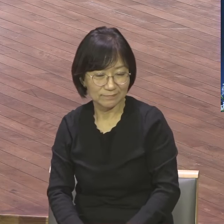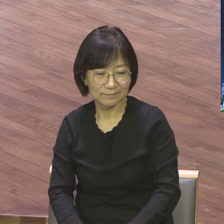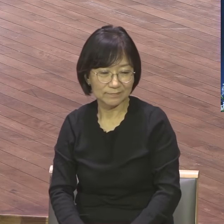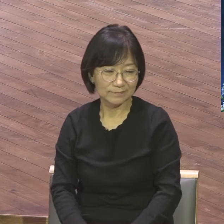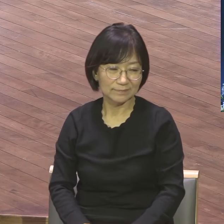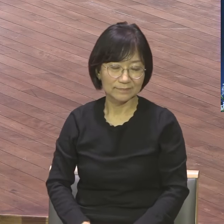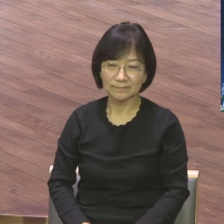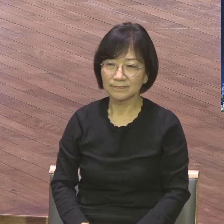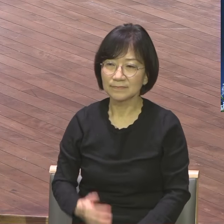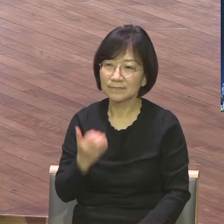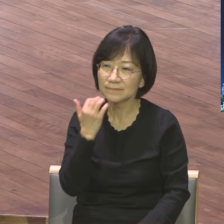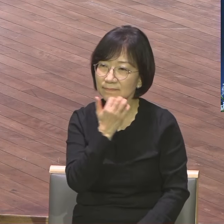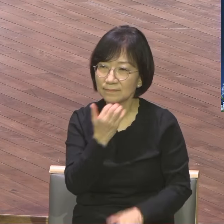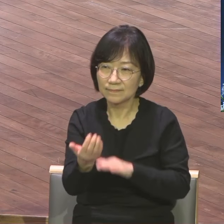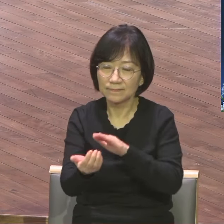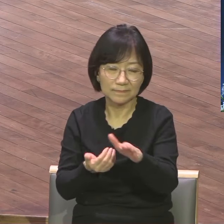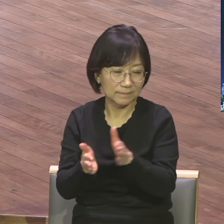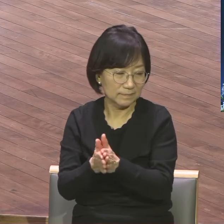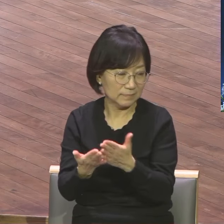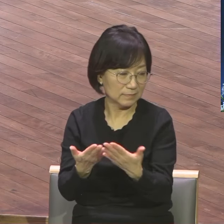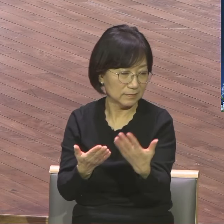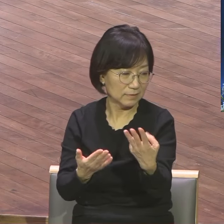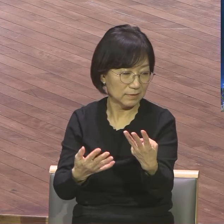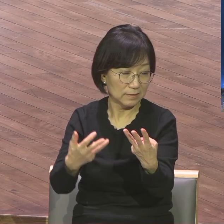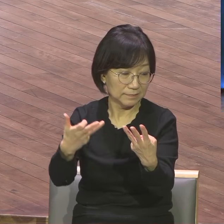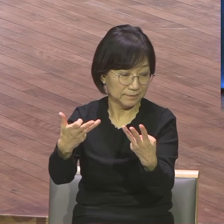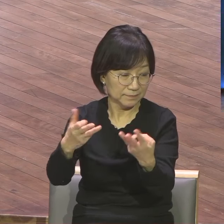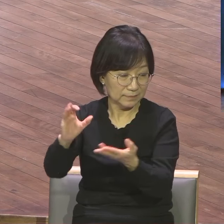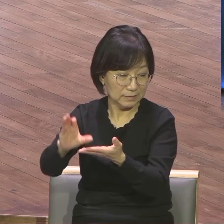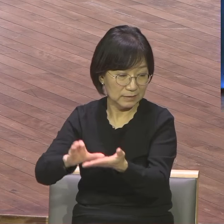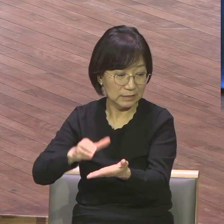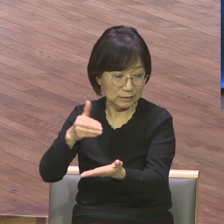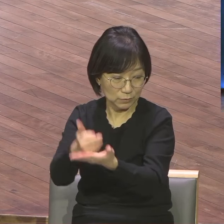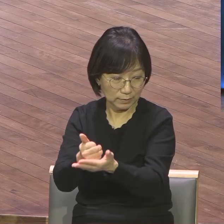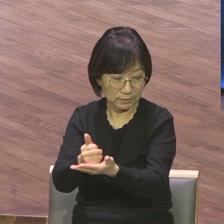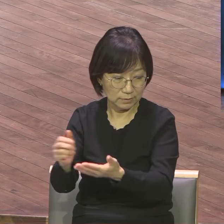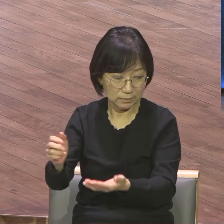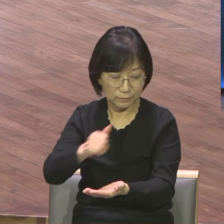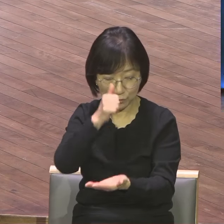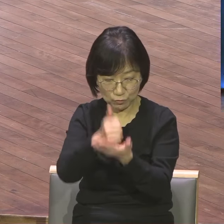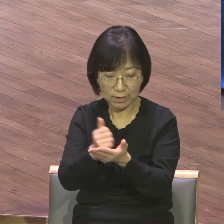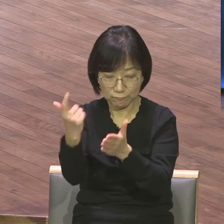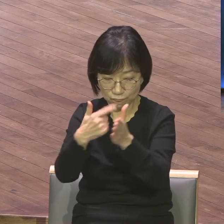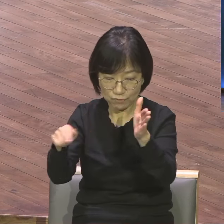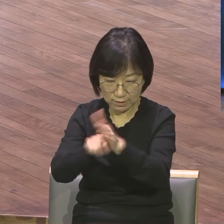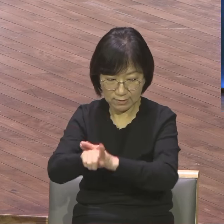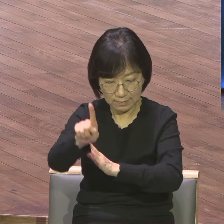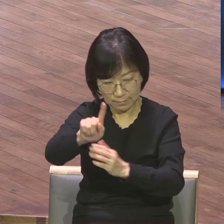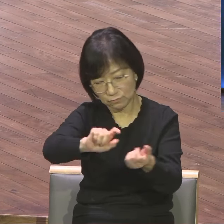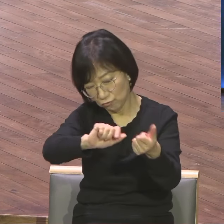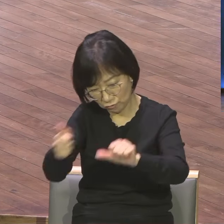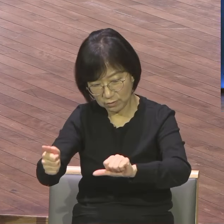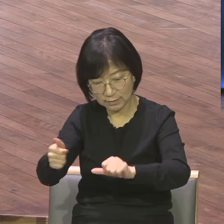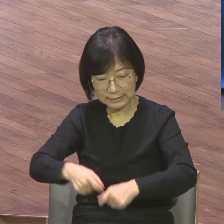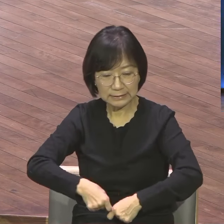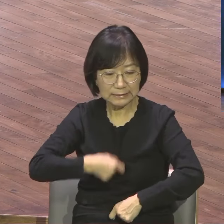있느냐? 베드로전서 3장 18절은 이렇게 얘기합니다. 그리스도께서 단번에 죄를 위하여 죽으사 의인으로서 불의한